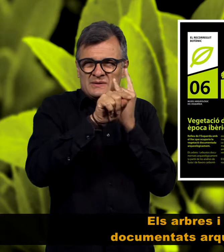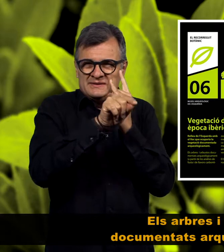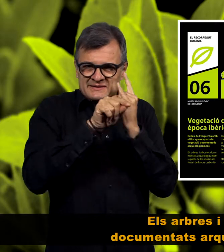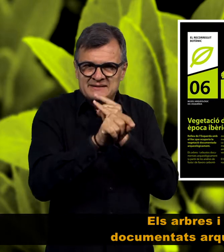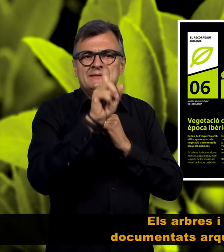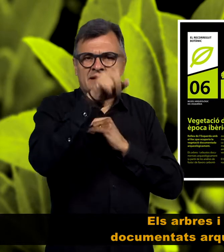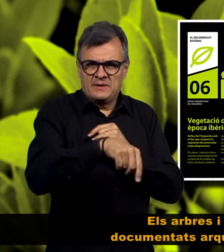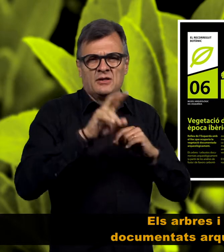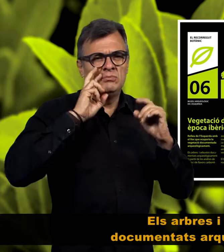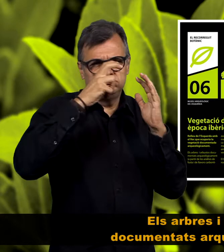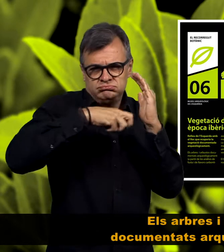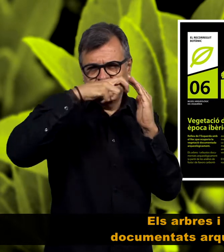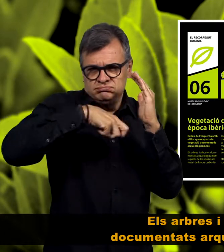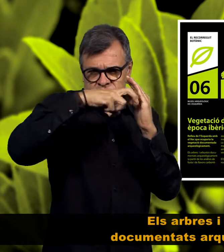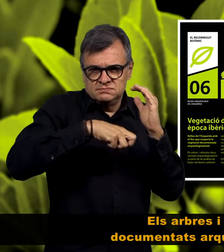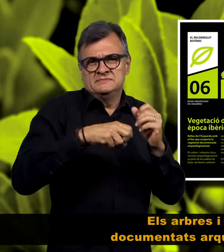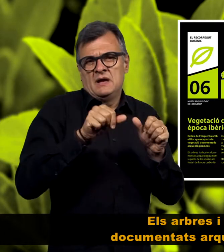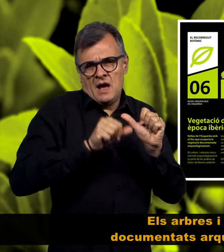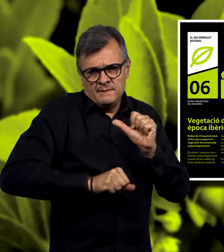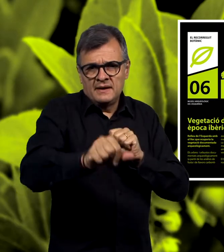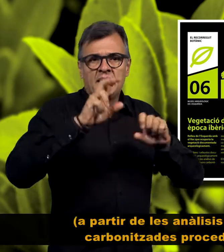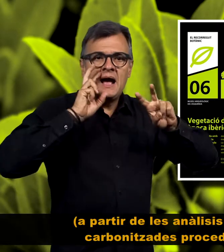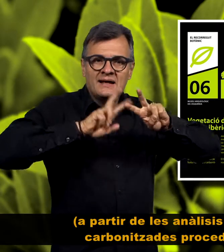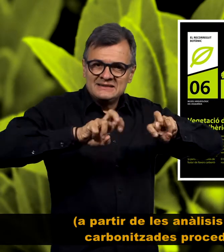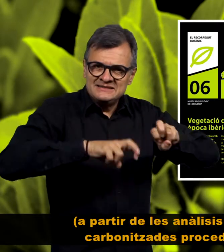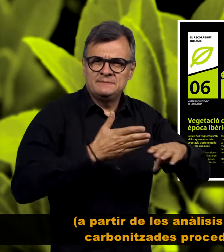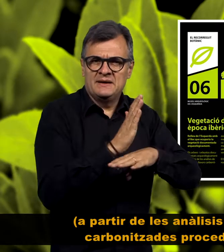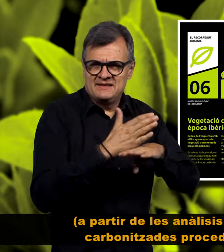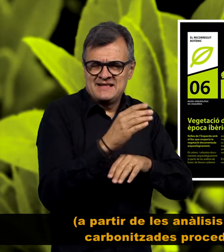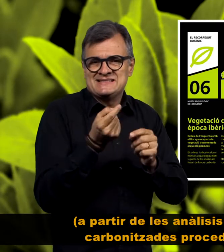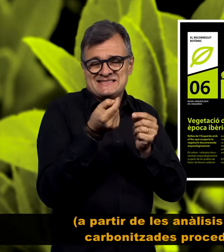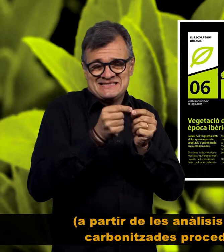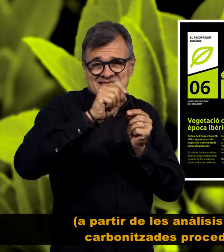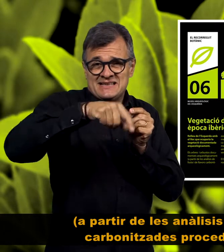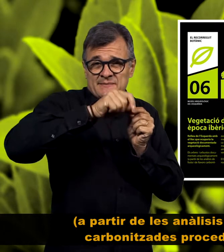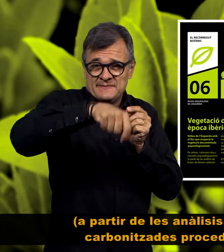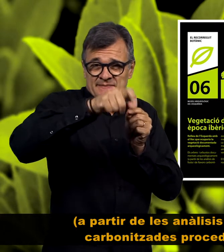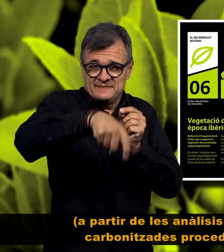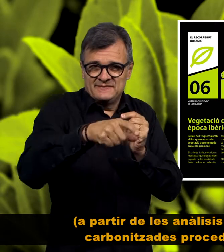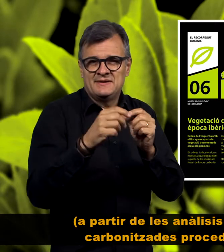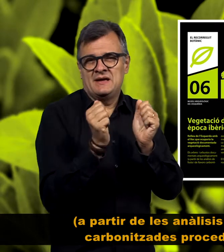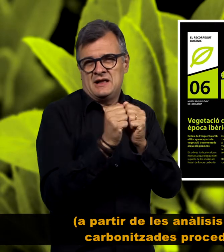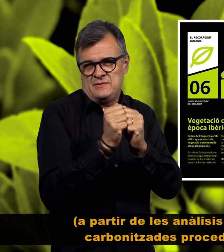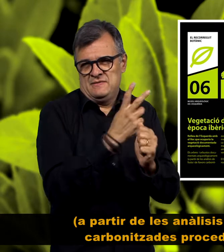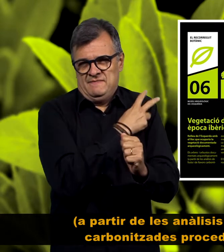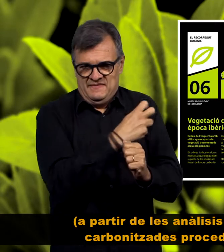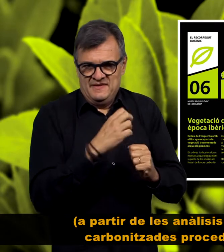Els arbres i arbustos documentats arqueològicament, a partir de l'anàlisi de fusta i de llavors carbonitzades procedents del